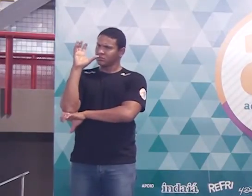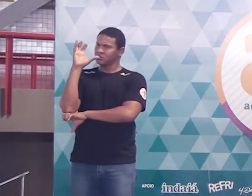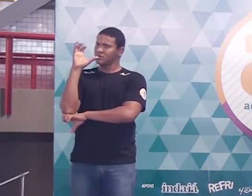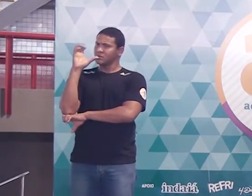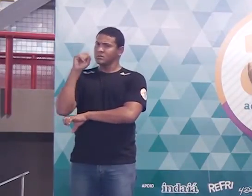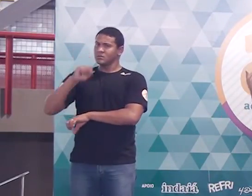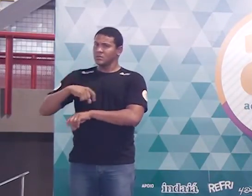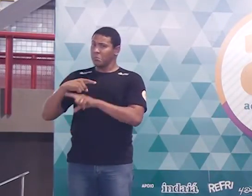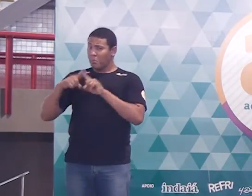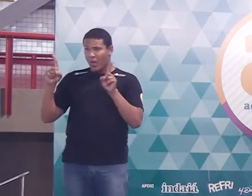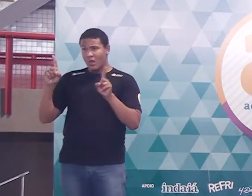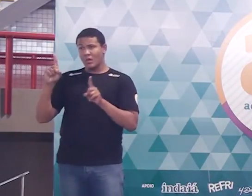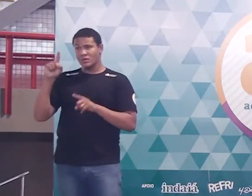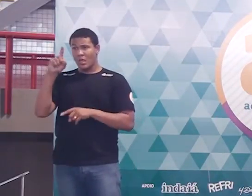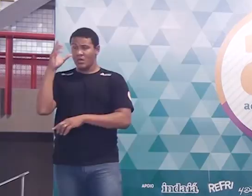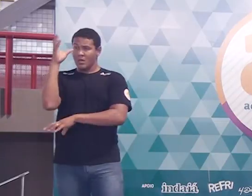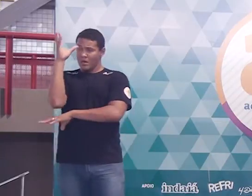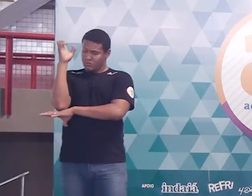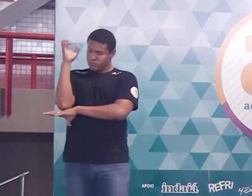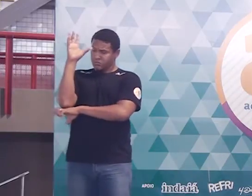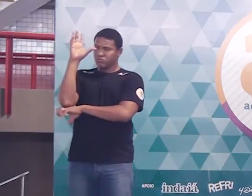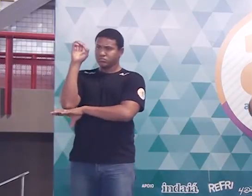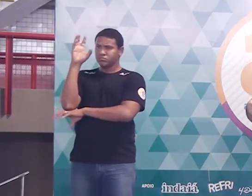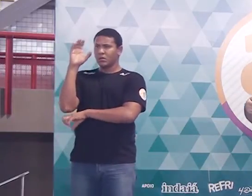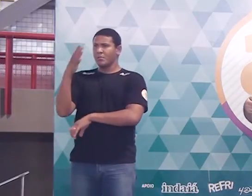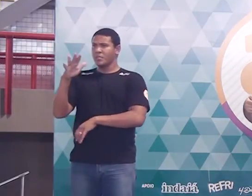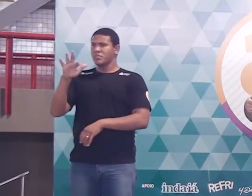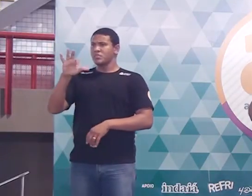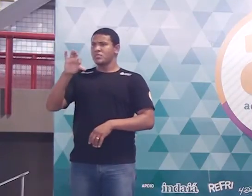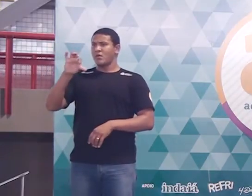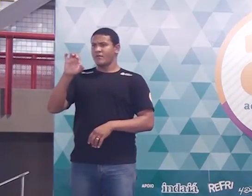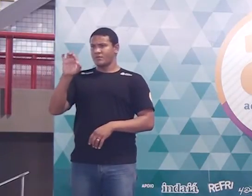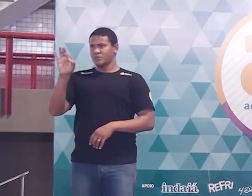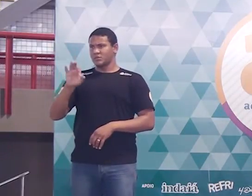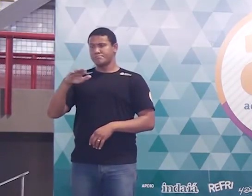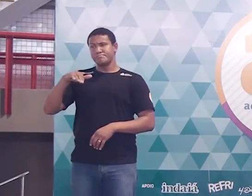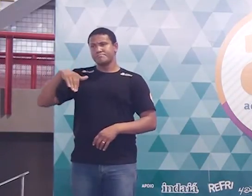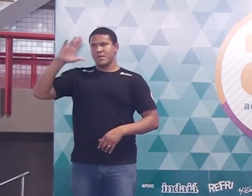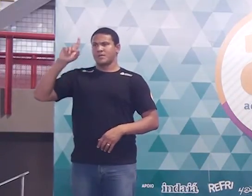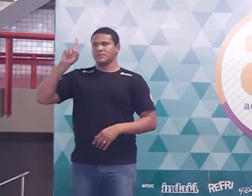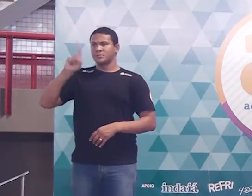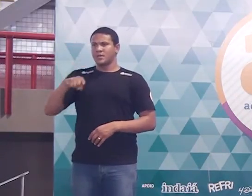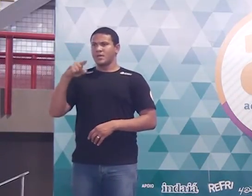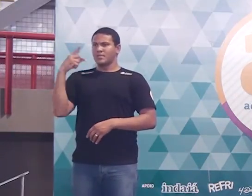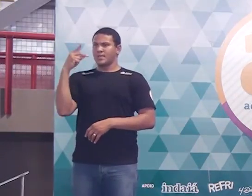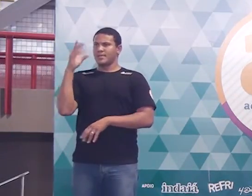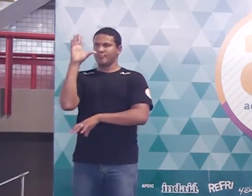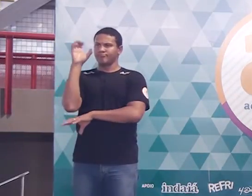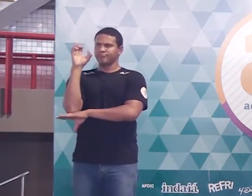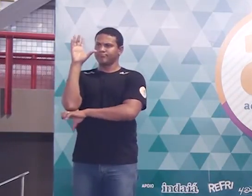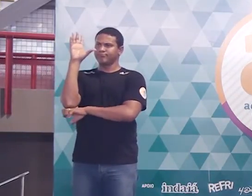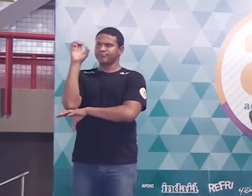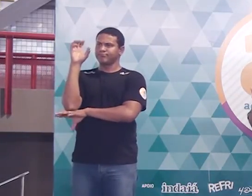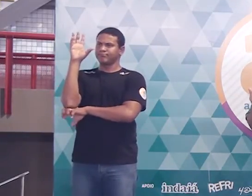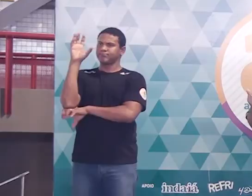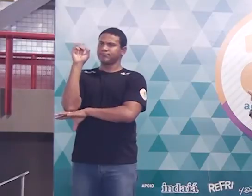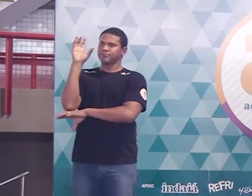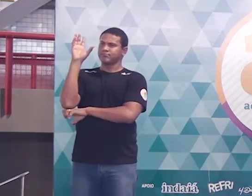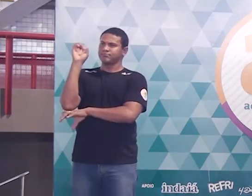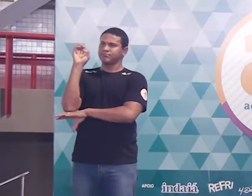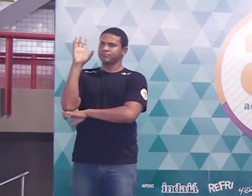que grande parte, eu diria que mais de 90% da produção dele na fotossíntese, ele o